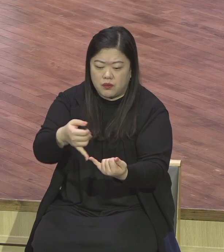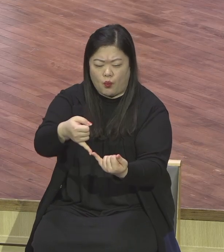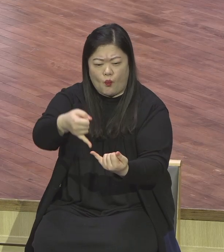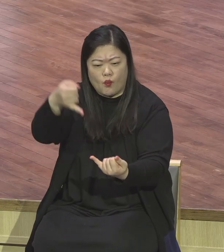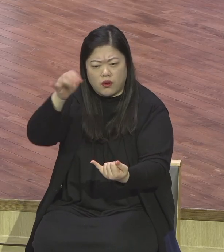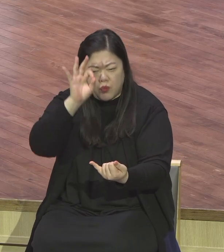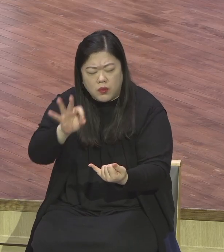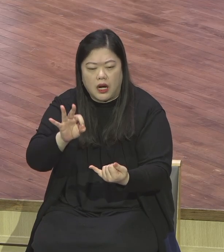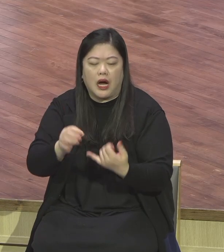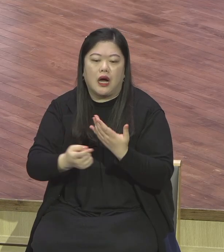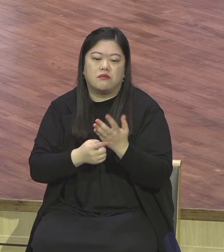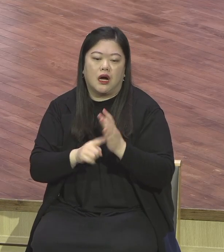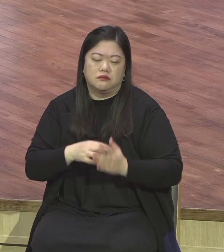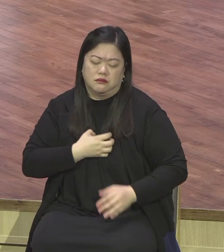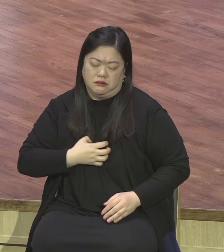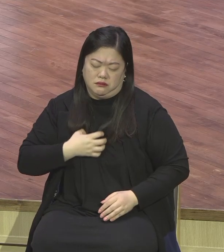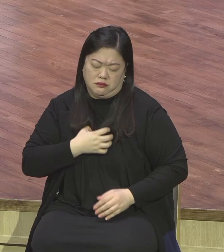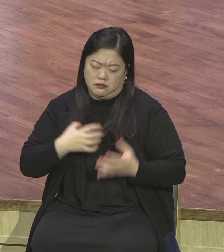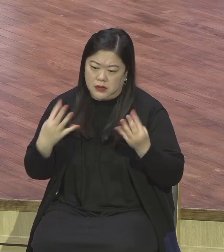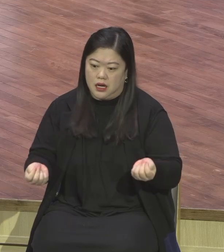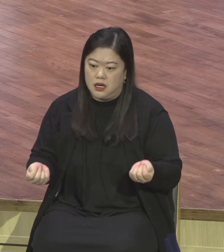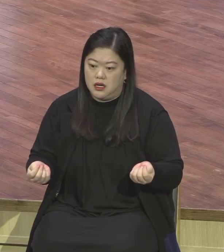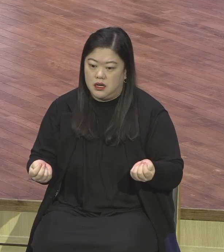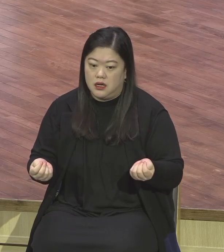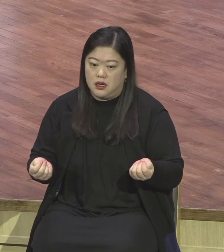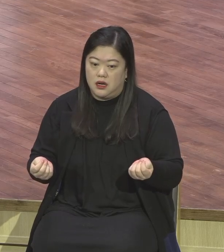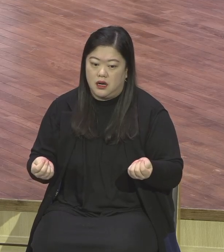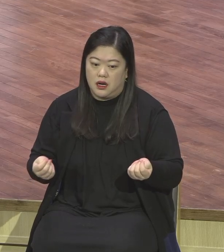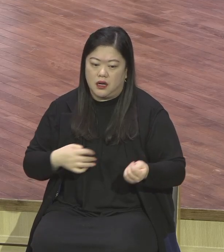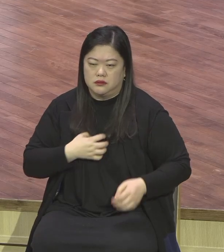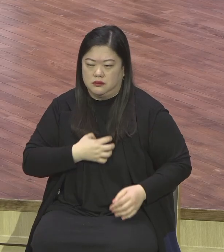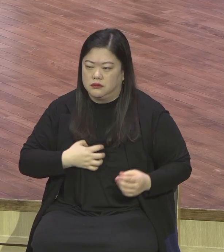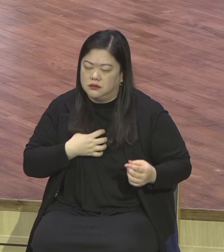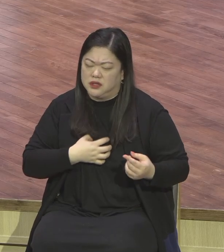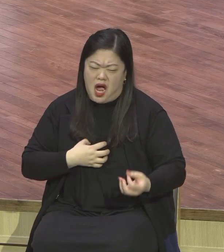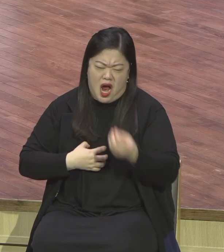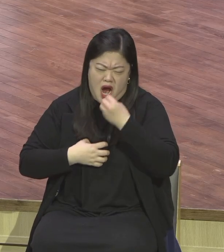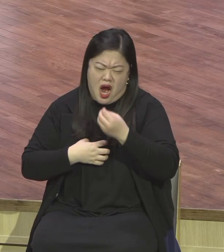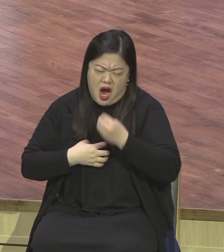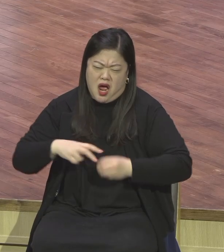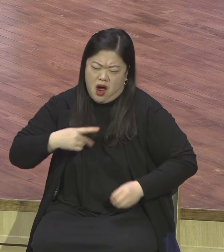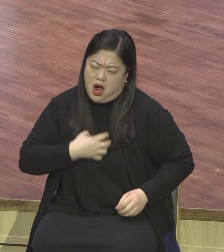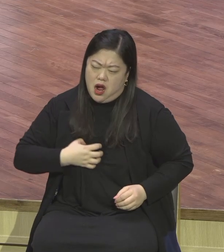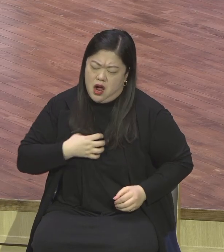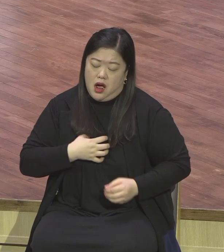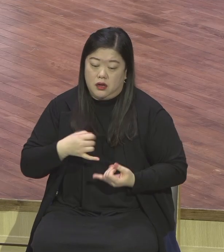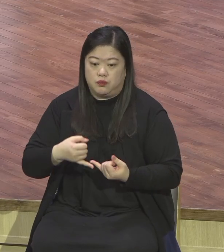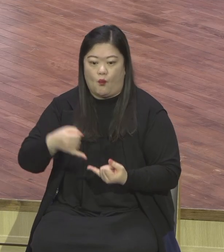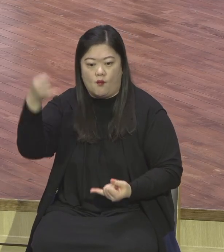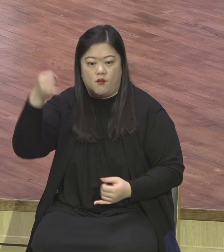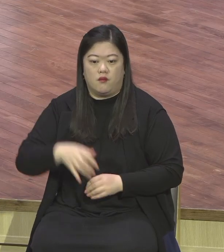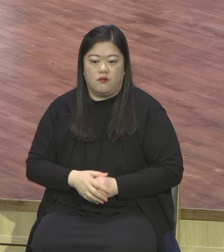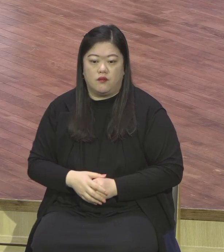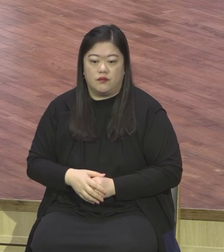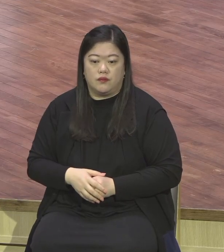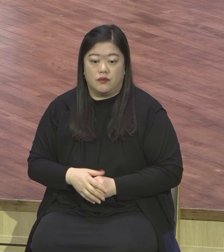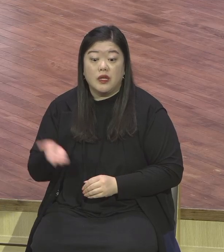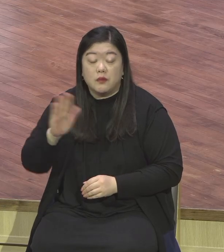성도 여러분 심령의 독소를 제거하는 가장 최고의 비밀이 뭔지 아세요?